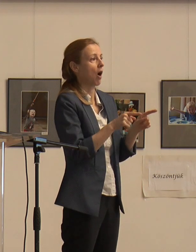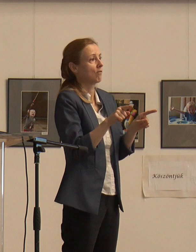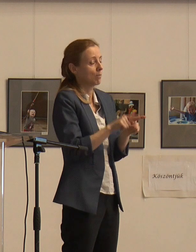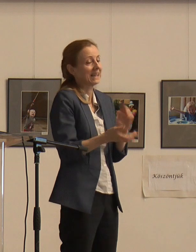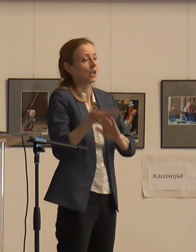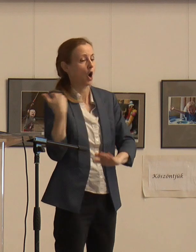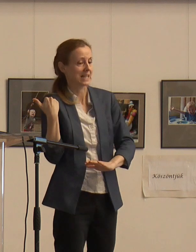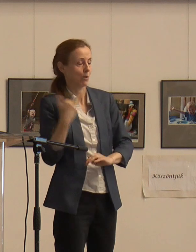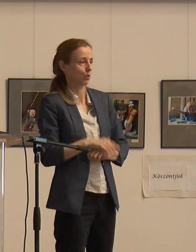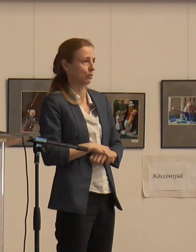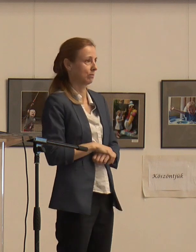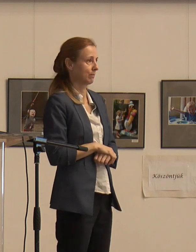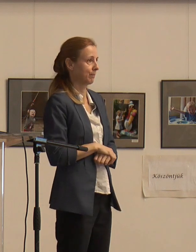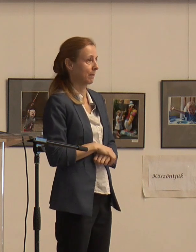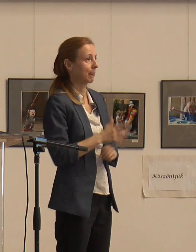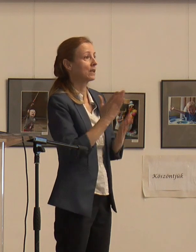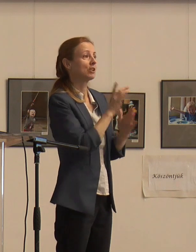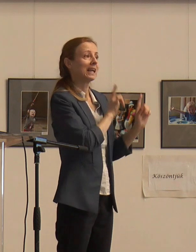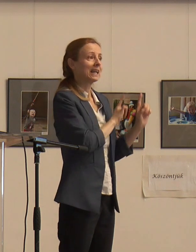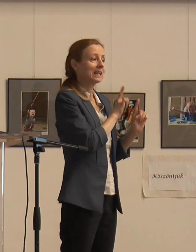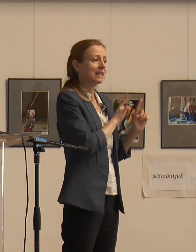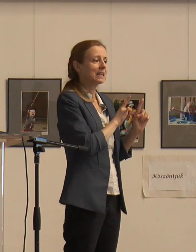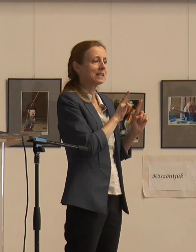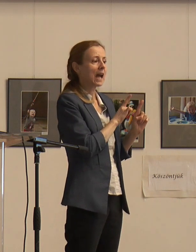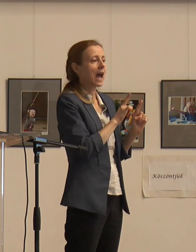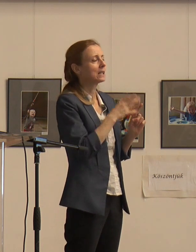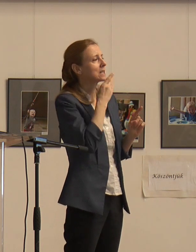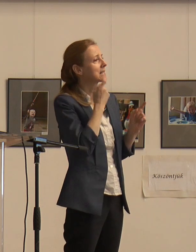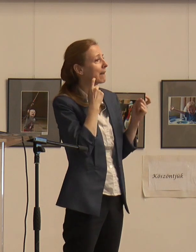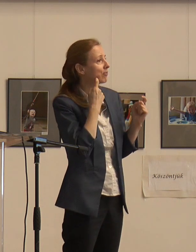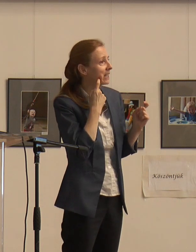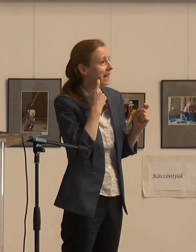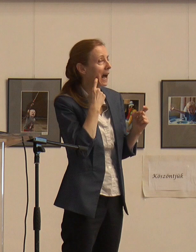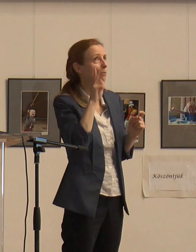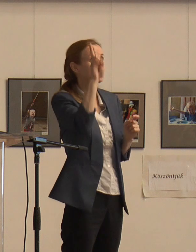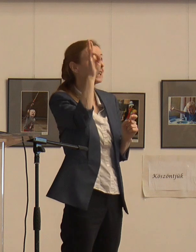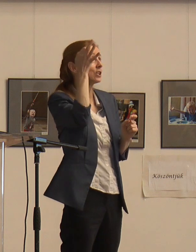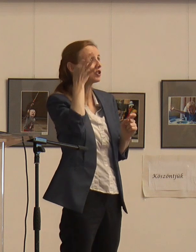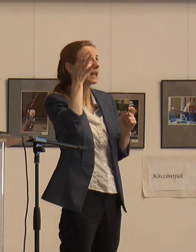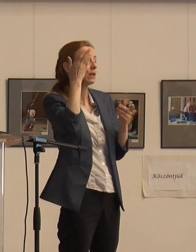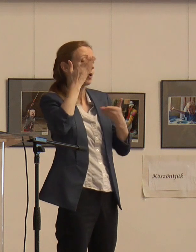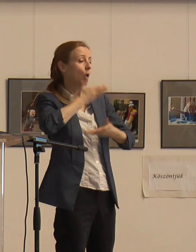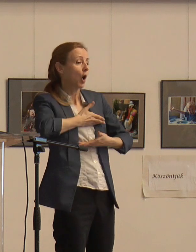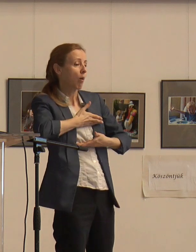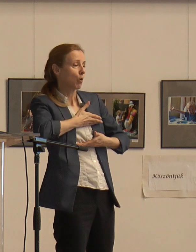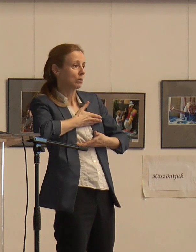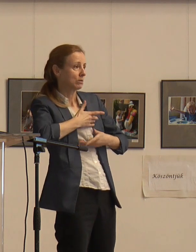előtt. S járni amellett szívvidában, Istentől kapott igában.